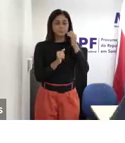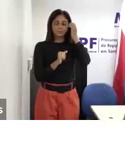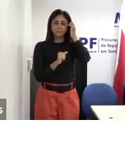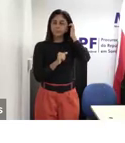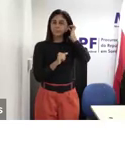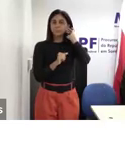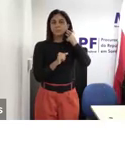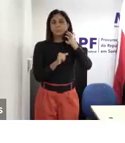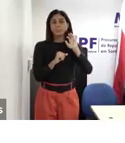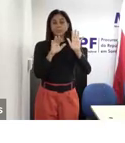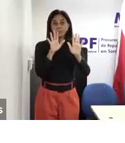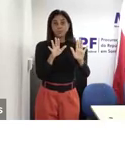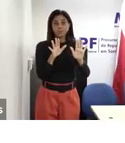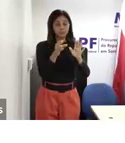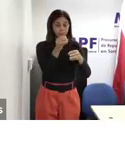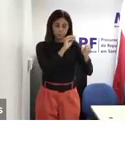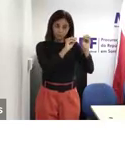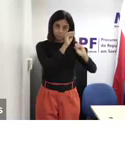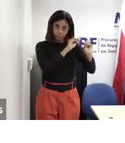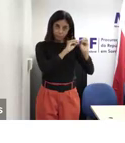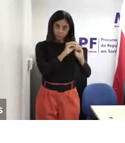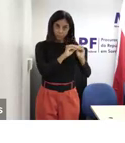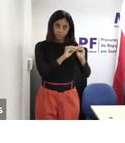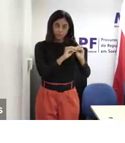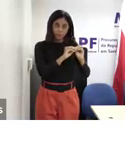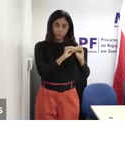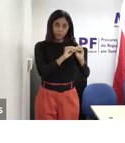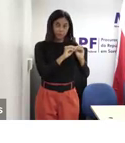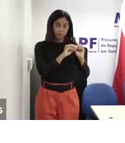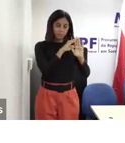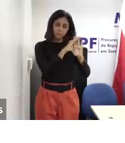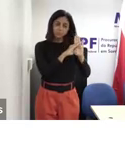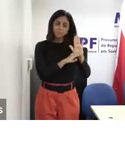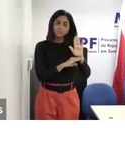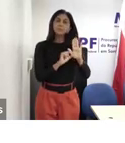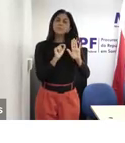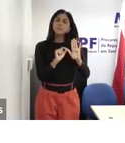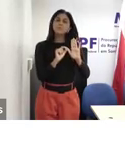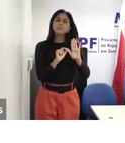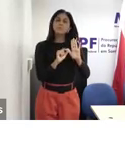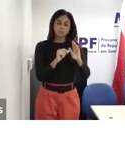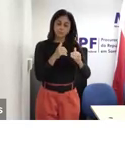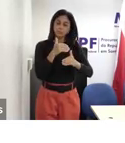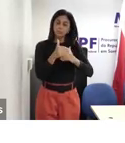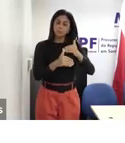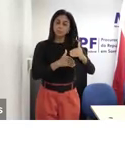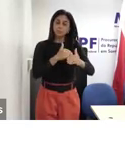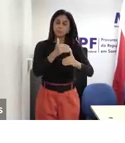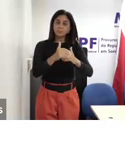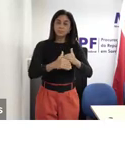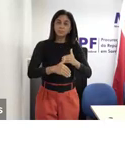vieram esses dados Então teve aquele aquele pulo depois desse ano que foi um ano